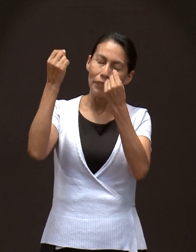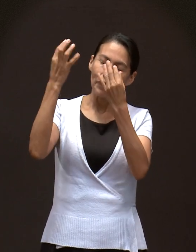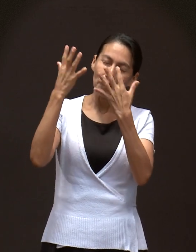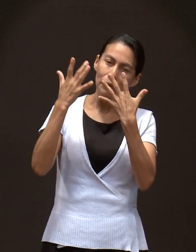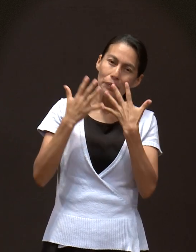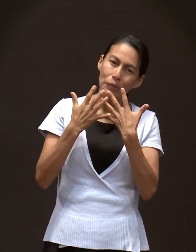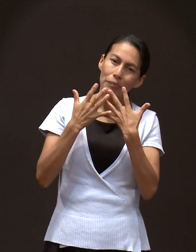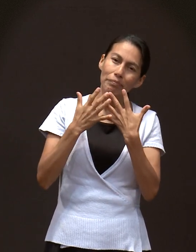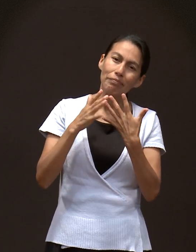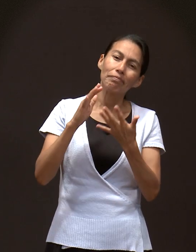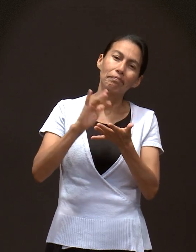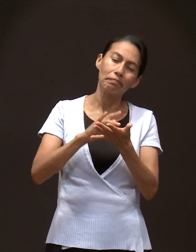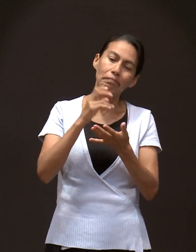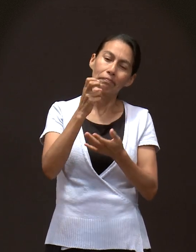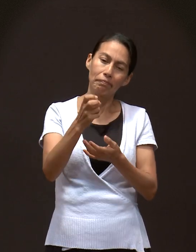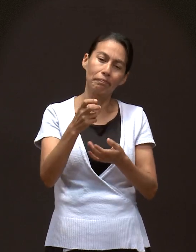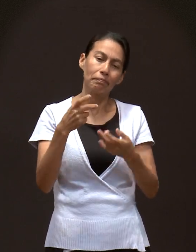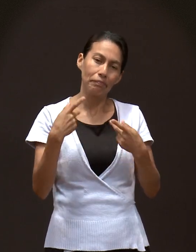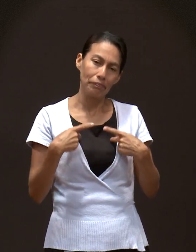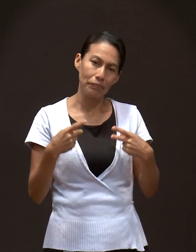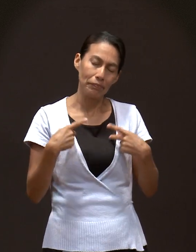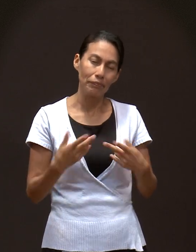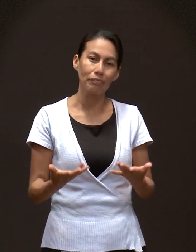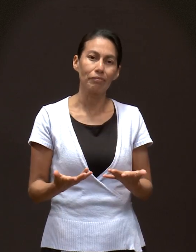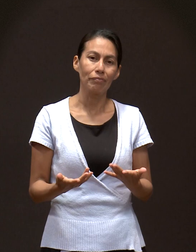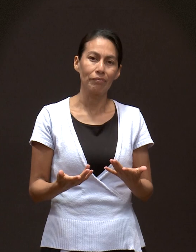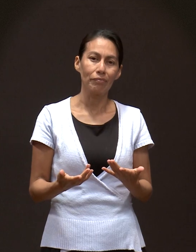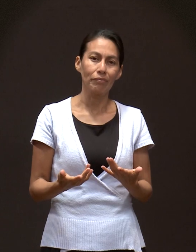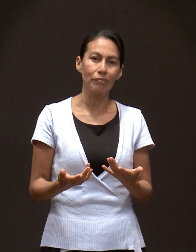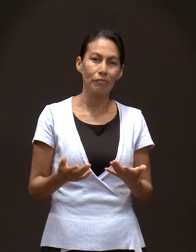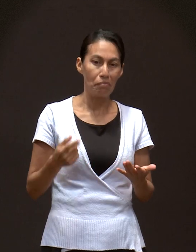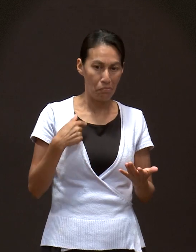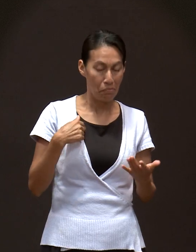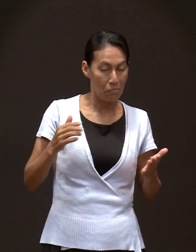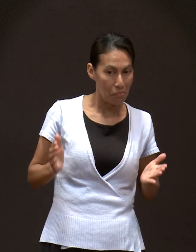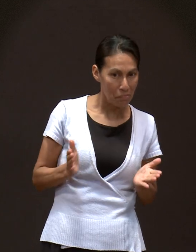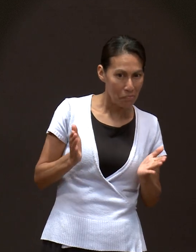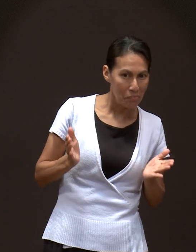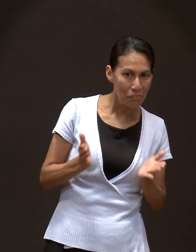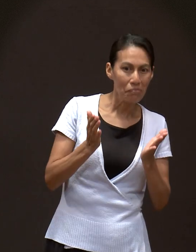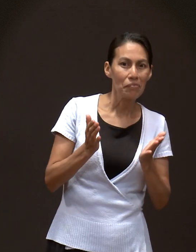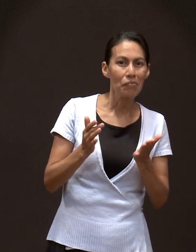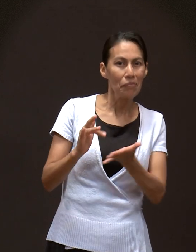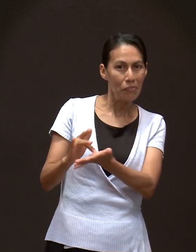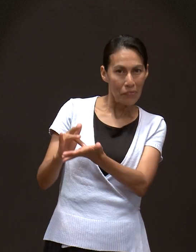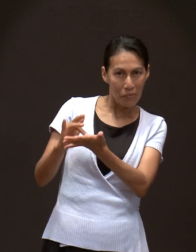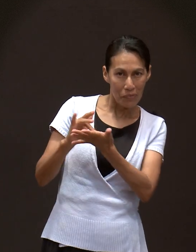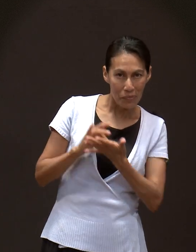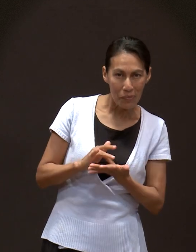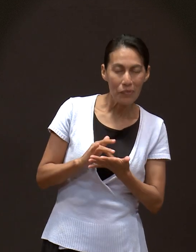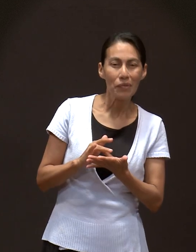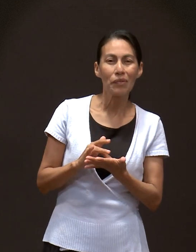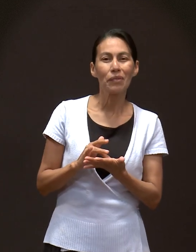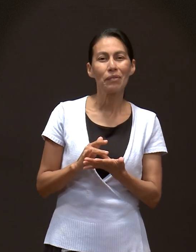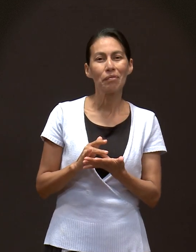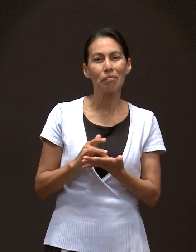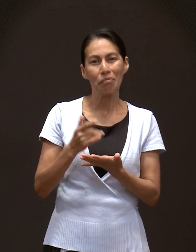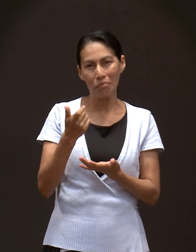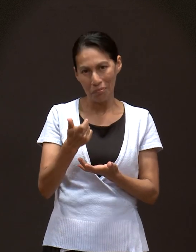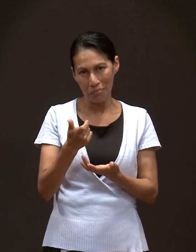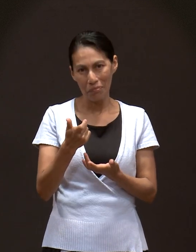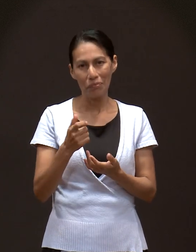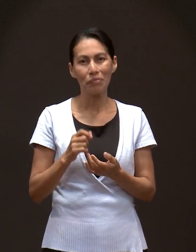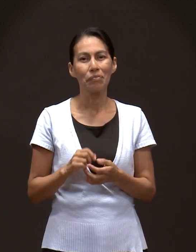mostró su gracia. Amén, amén. A través de esa persona que, pues, no solamente fue como que un apoyo